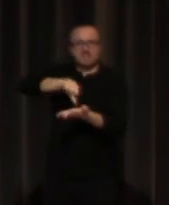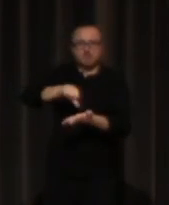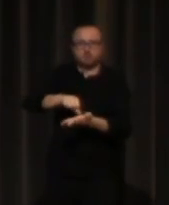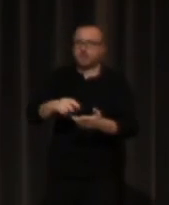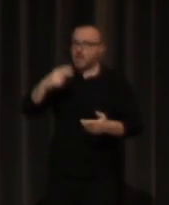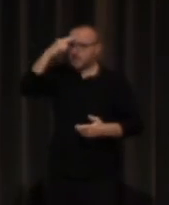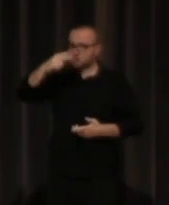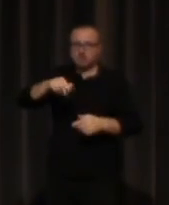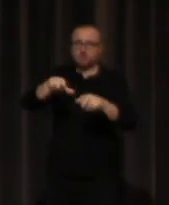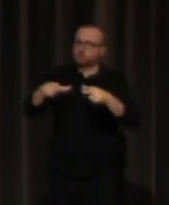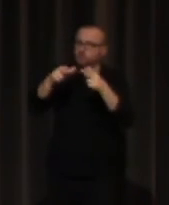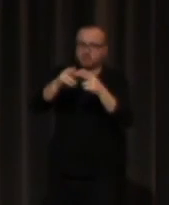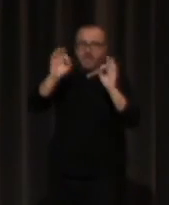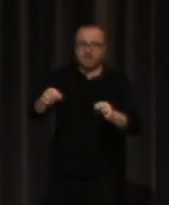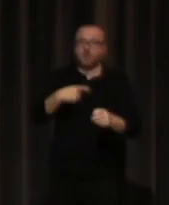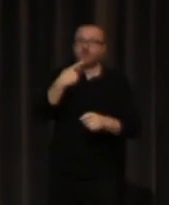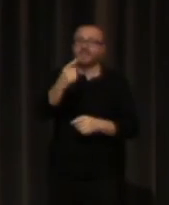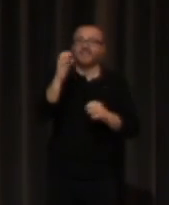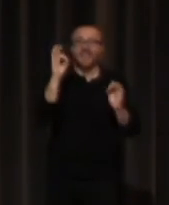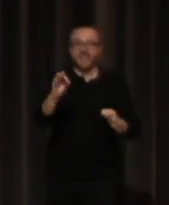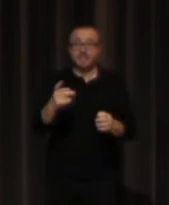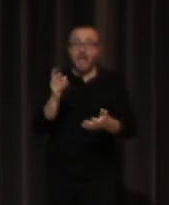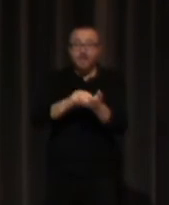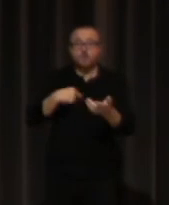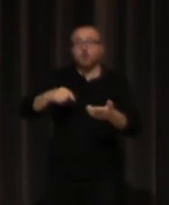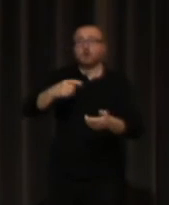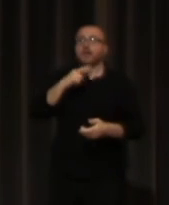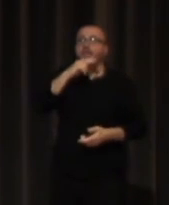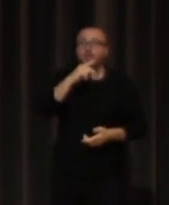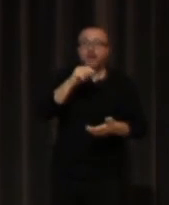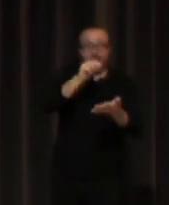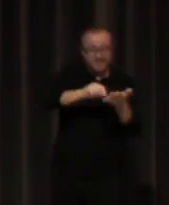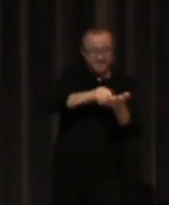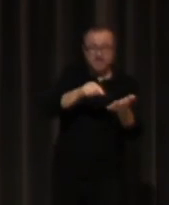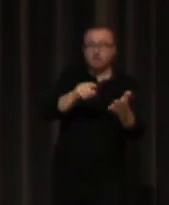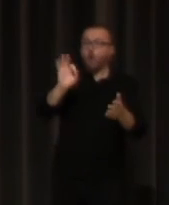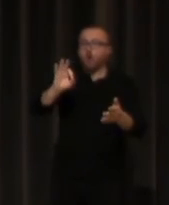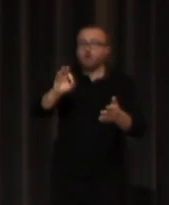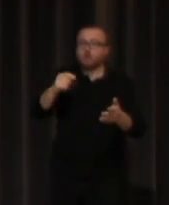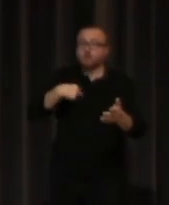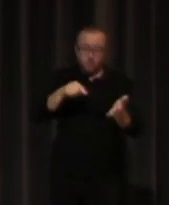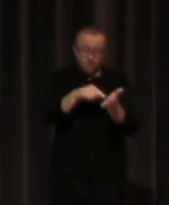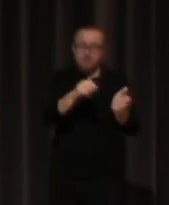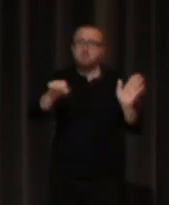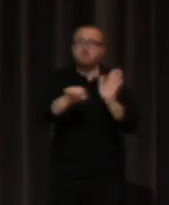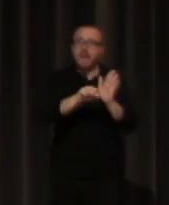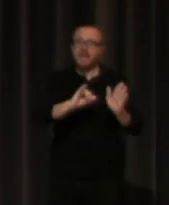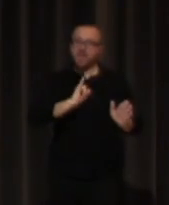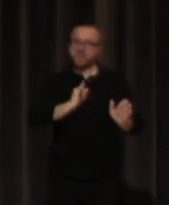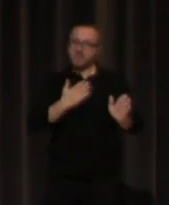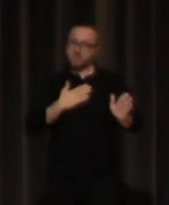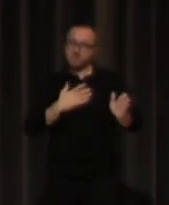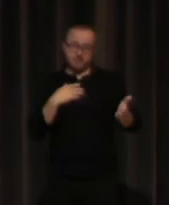és que parlem, quan parlo, escric i dic, deixo la meva marca. És a dir, faig una incisió,